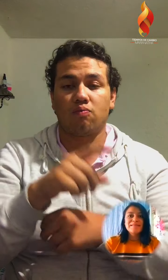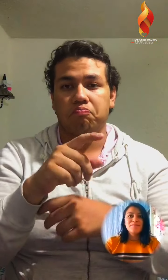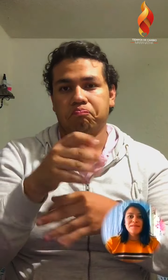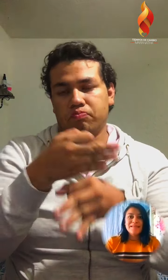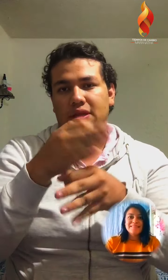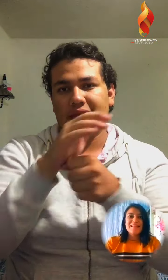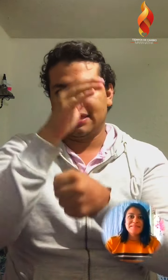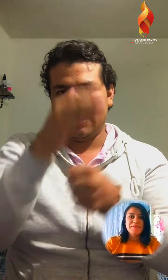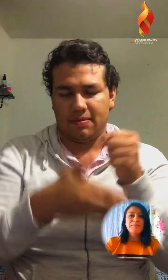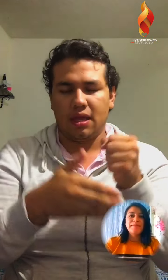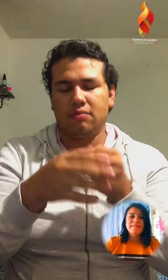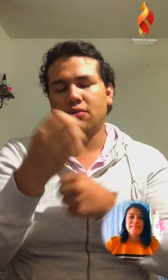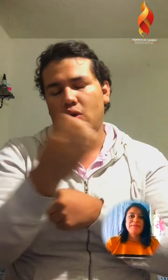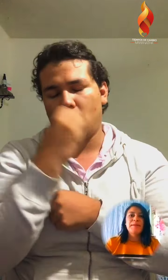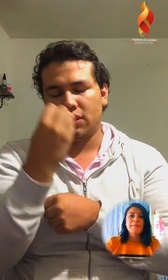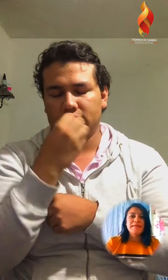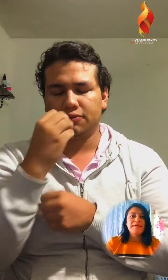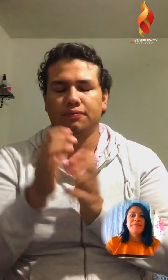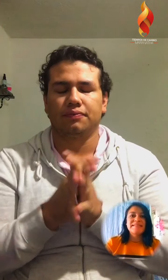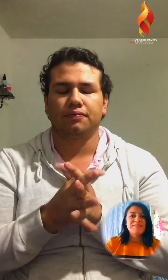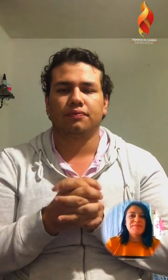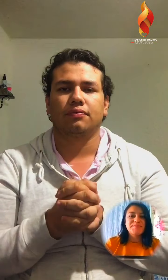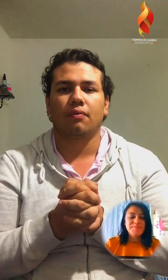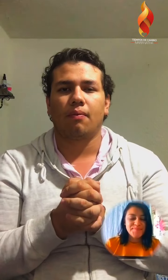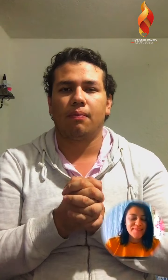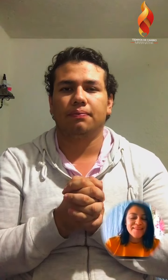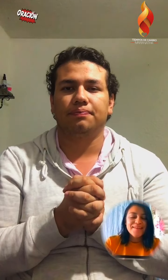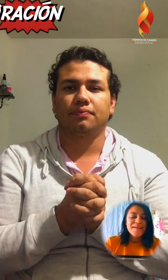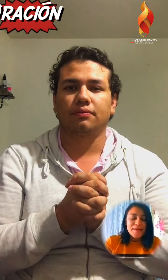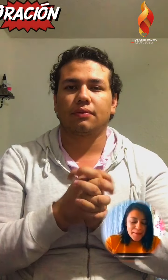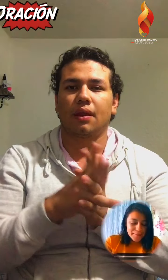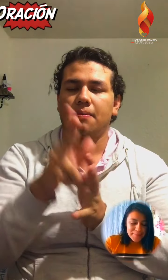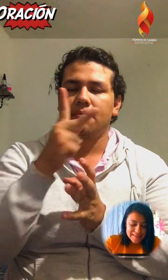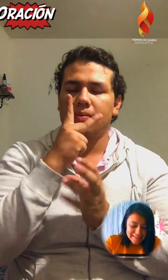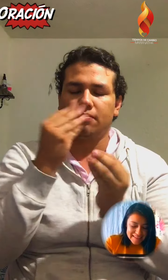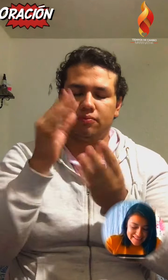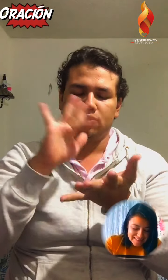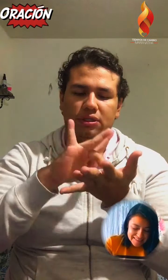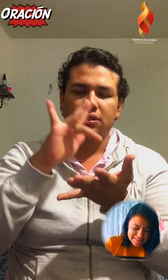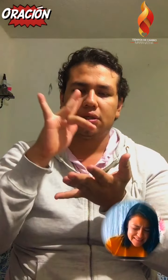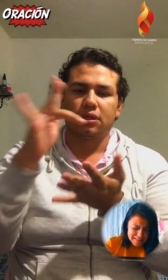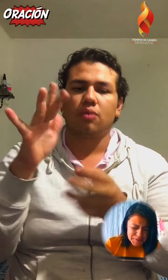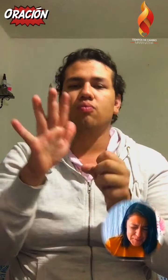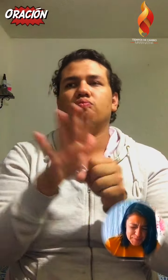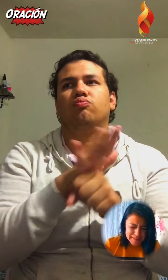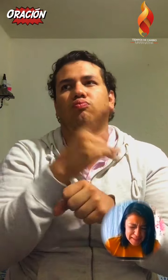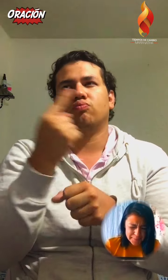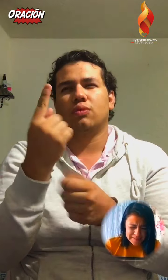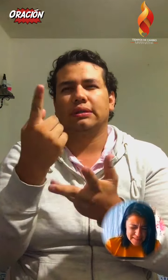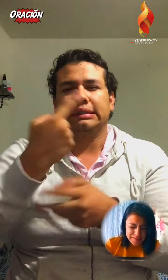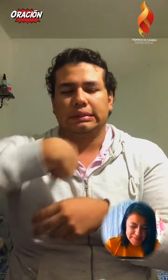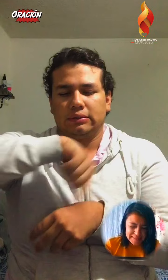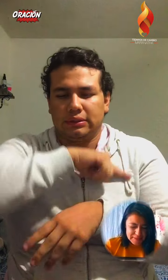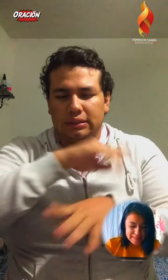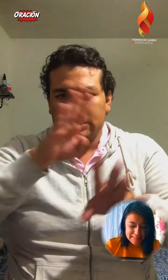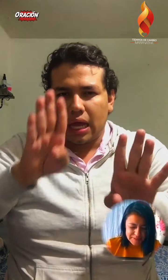Para terminar esta lección vamos a hacer una pequeña oración. Padre, gracias, Señor, porque a